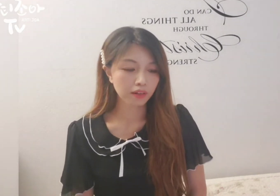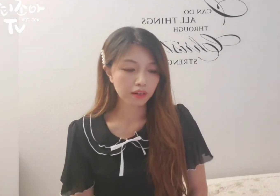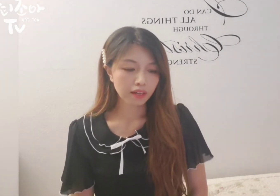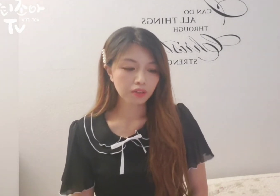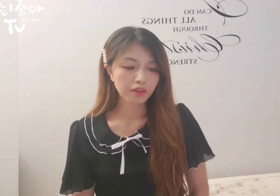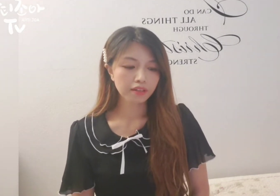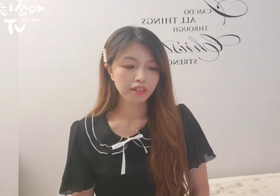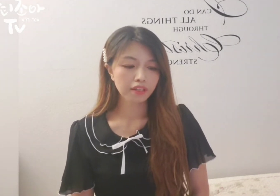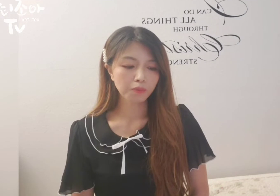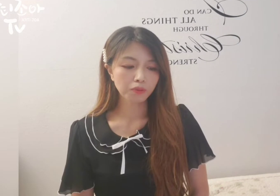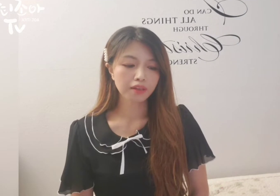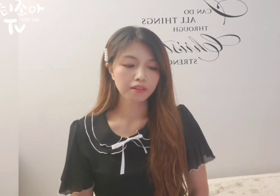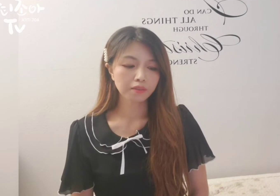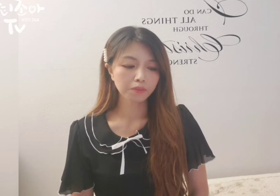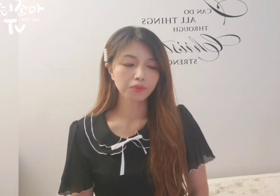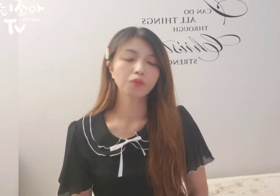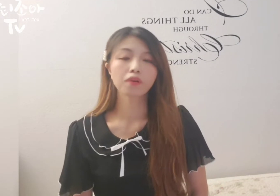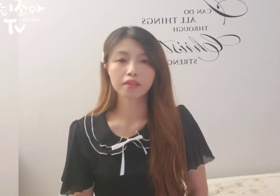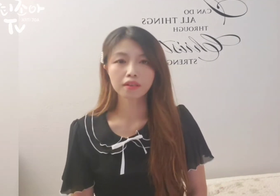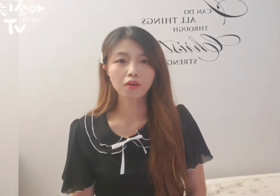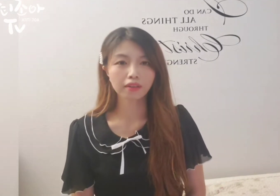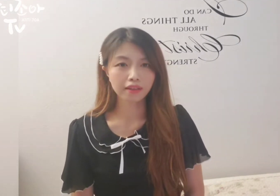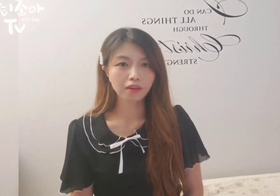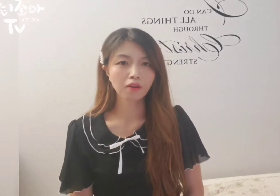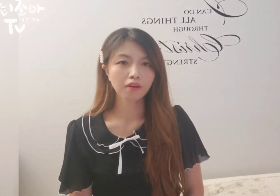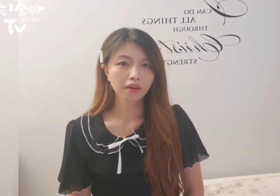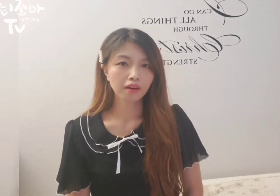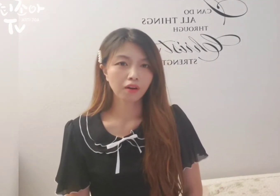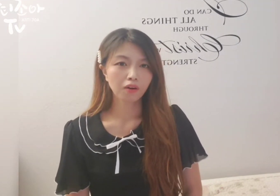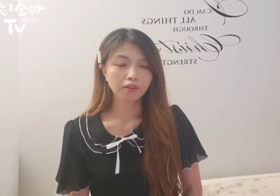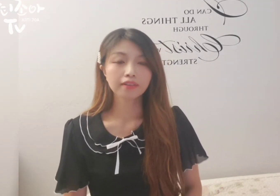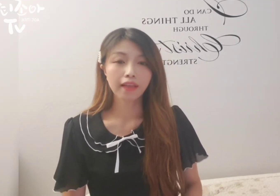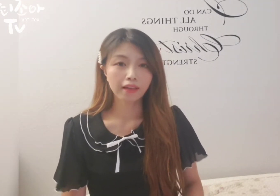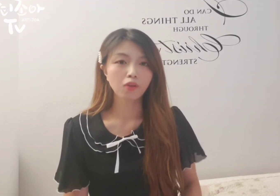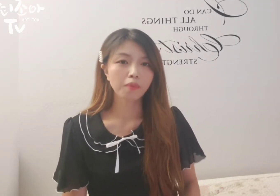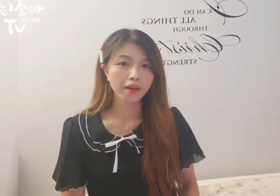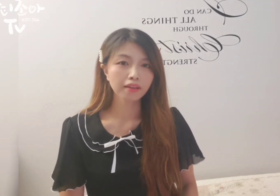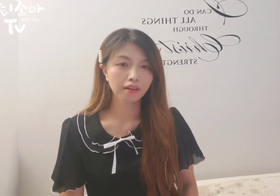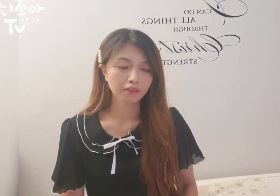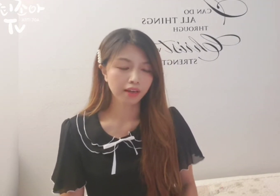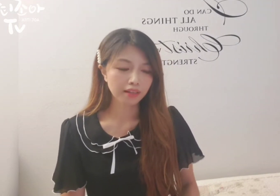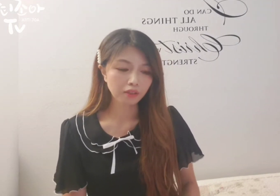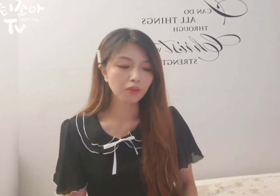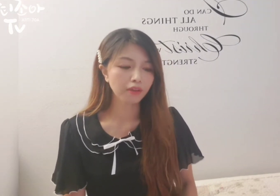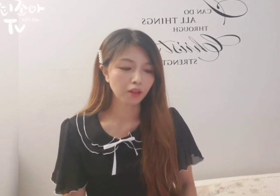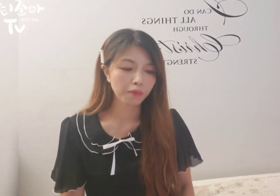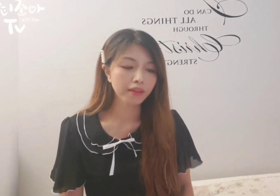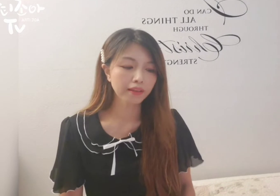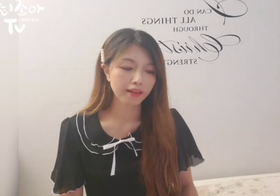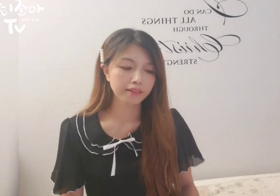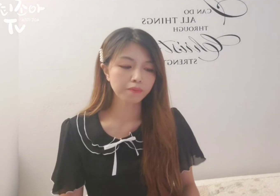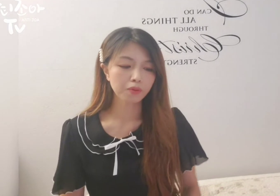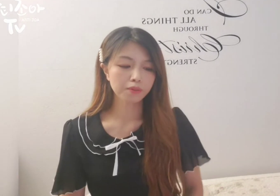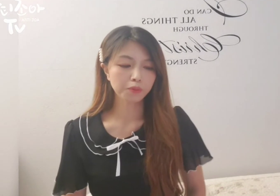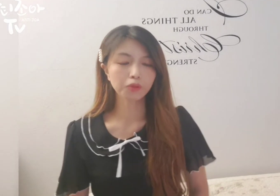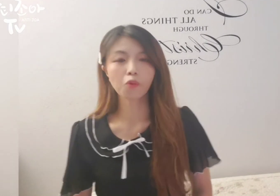캐치하지 못하시는 분들도 계실 것 같아서 그 단어만 제가 했었던 단어만 다시 한번 짚고